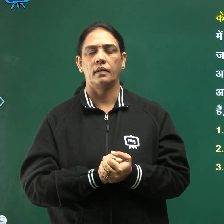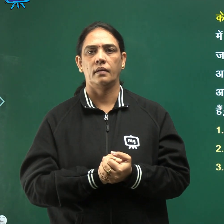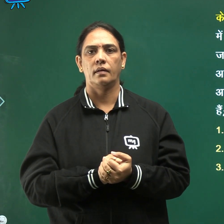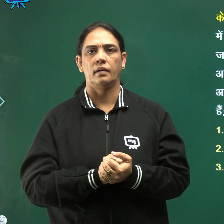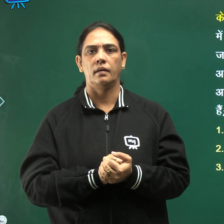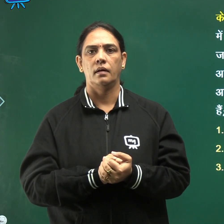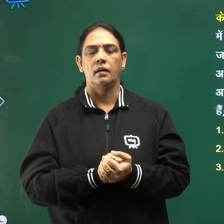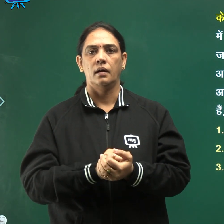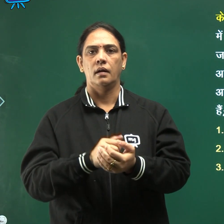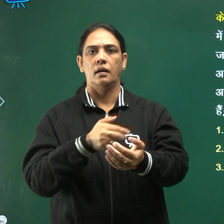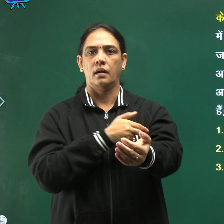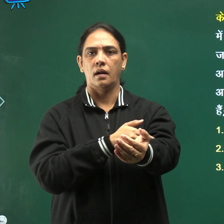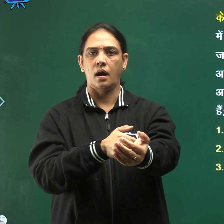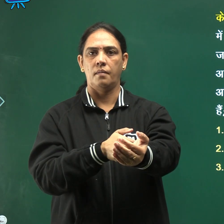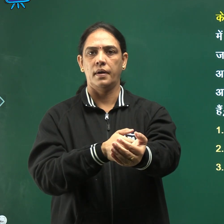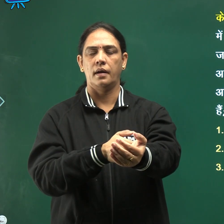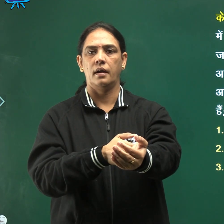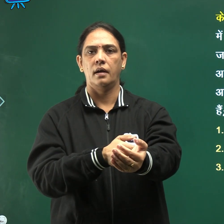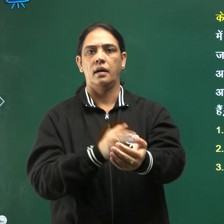केंद्रीय प्रवृत्ति।